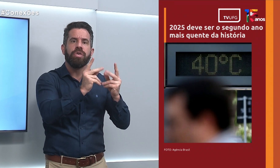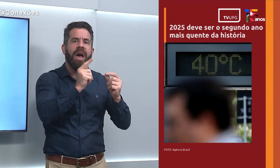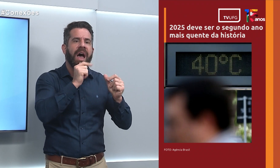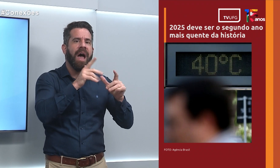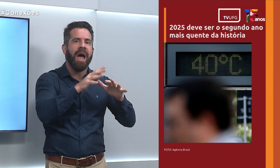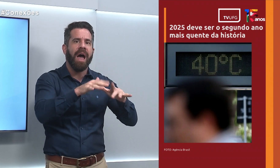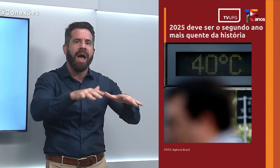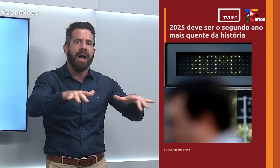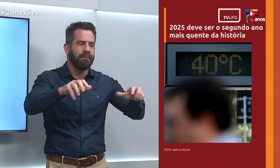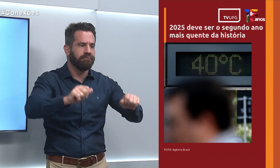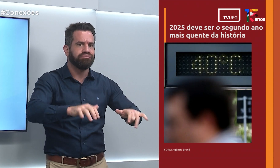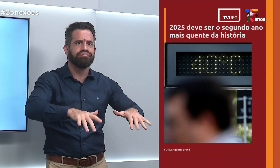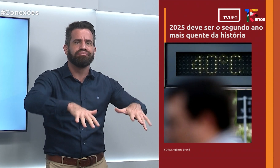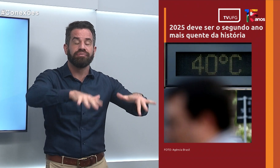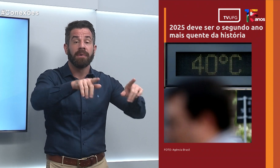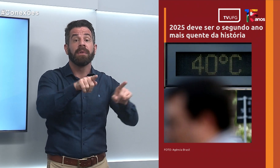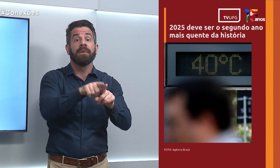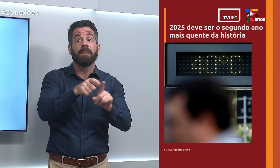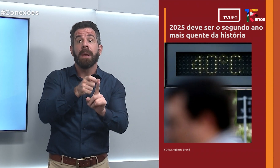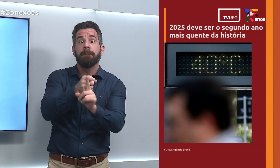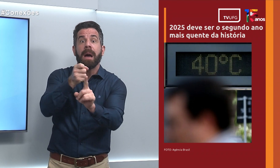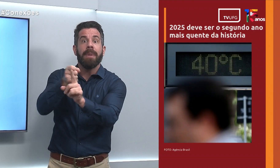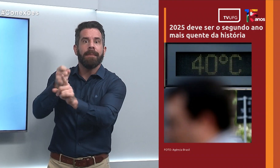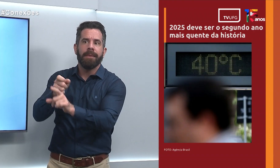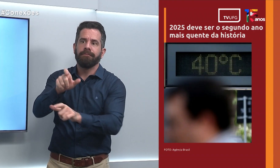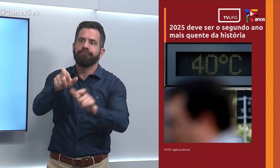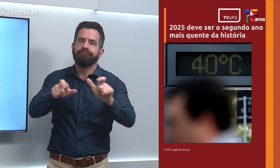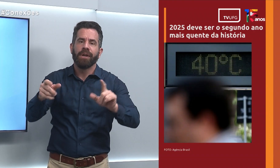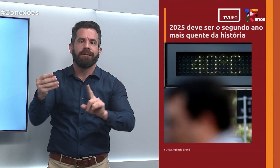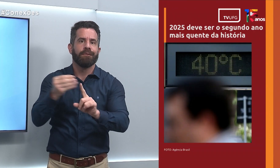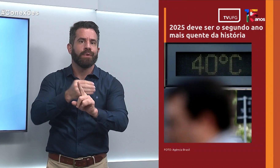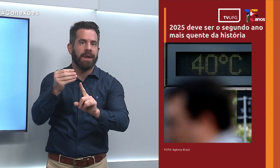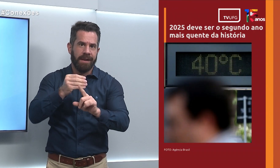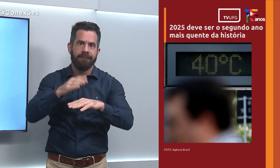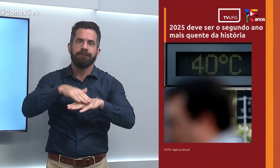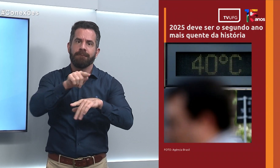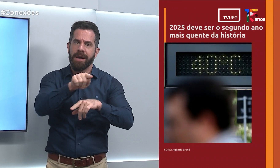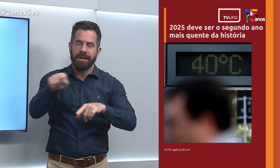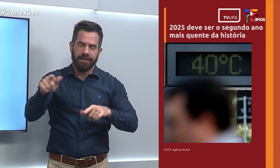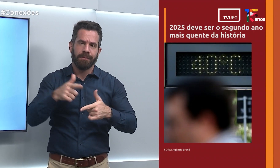impactam principalmente as populações mais vulneráveis.